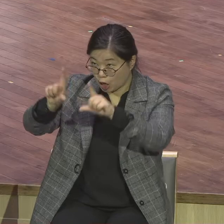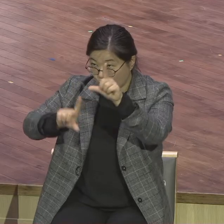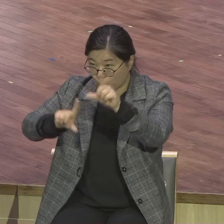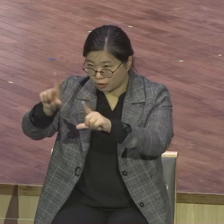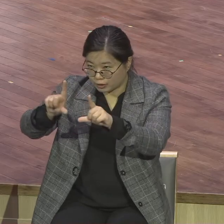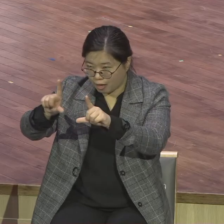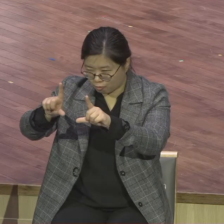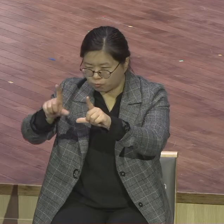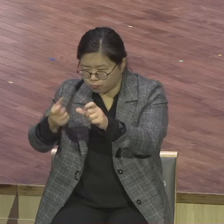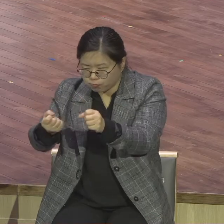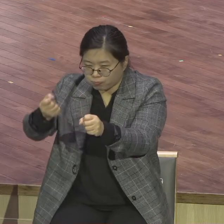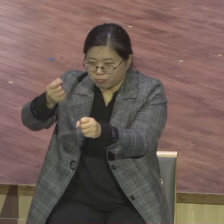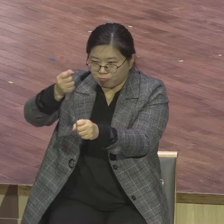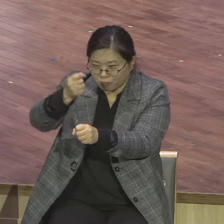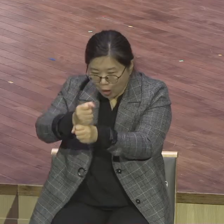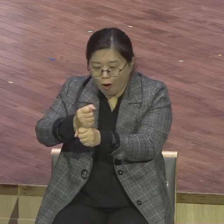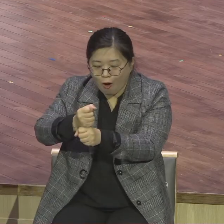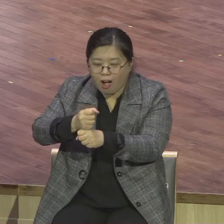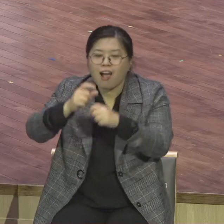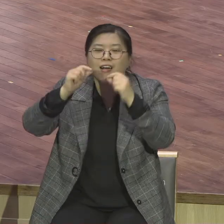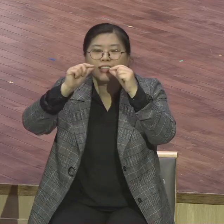사람들과 다르잖아요.